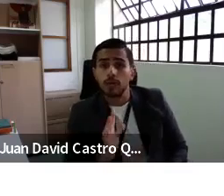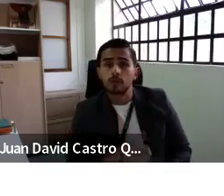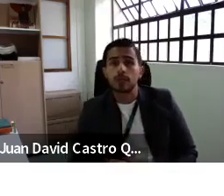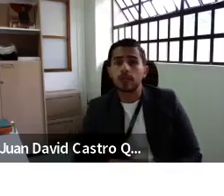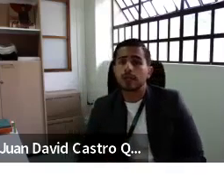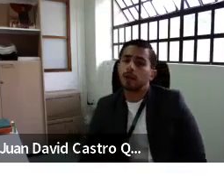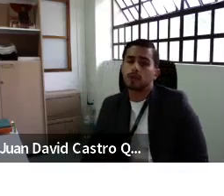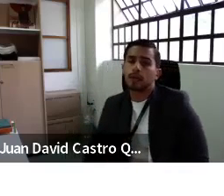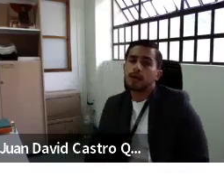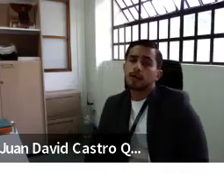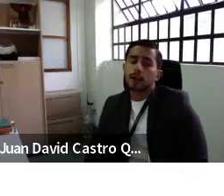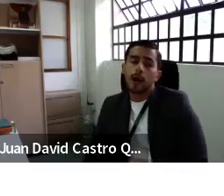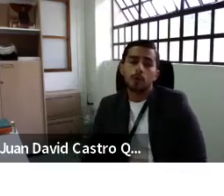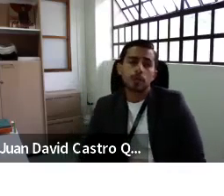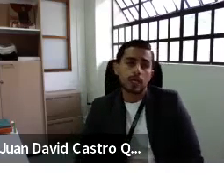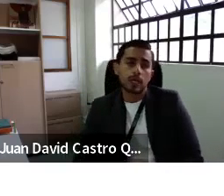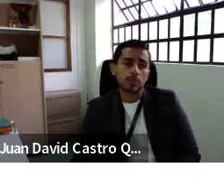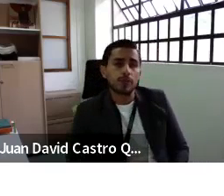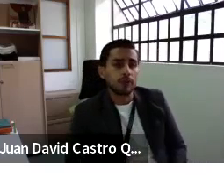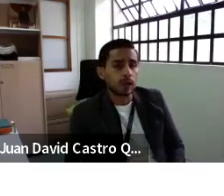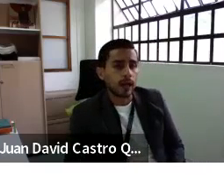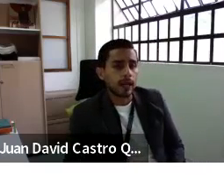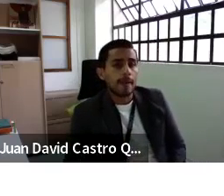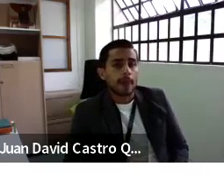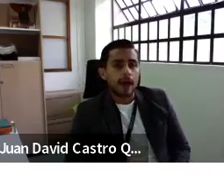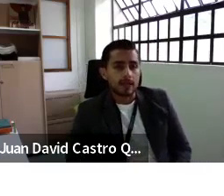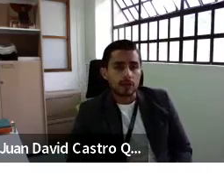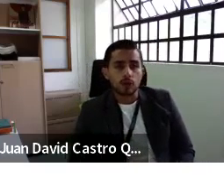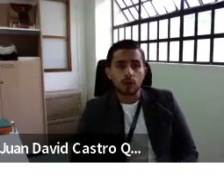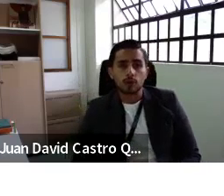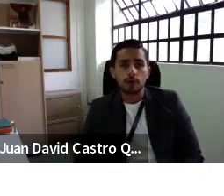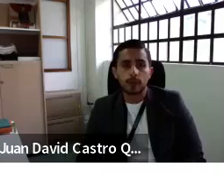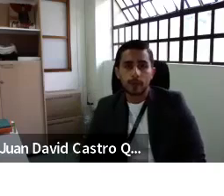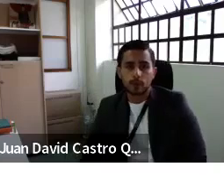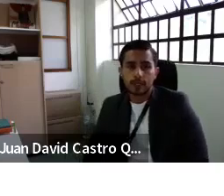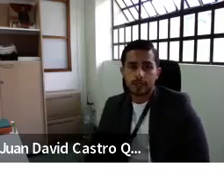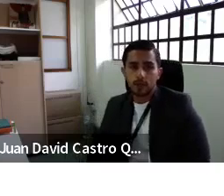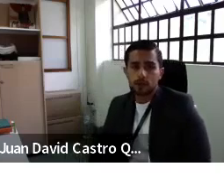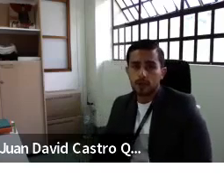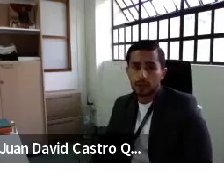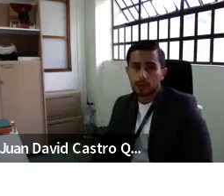tenemos que tener claro los que trabajamos en esto hay una dificultad en el acceso de algunos grupos de personas a este conocimiento